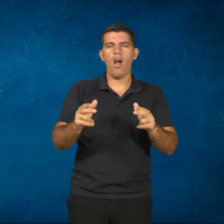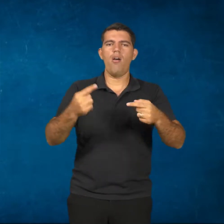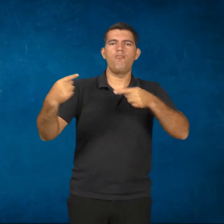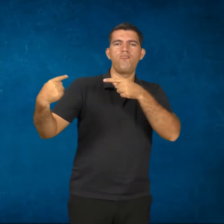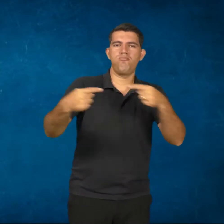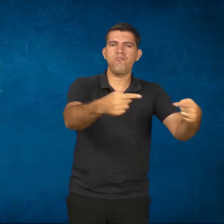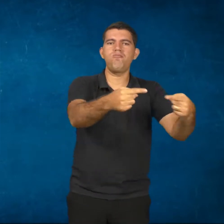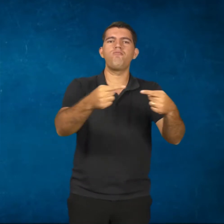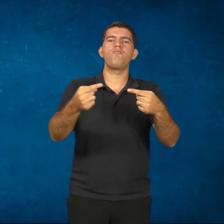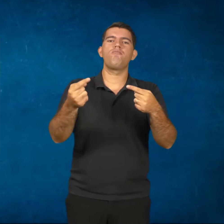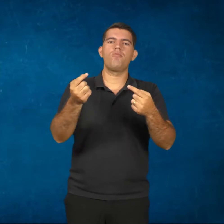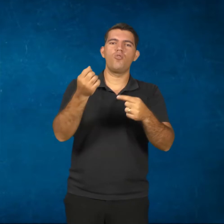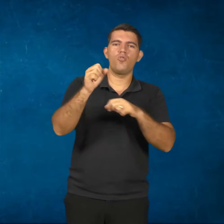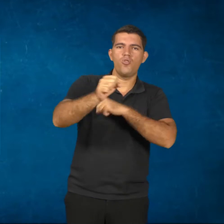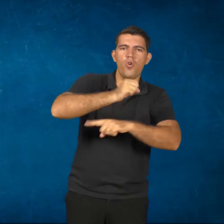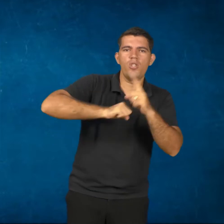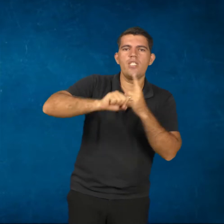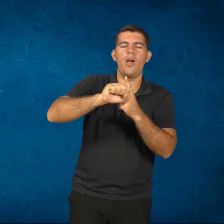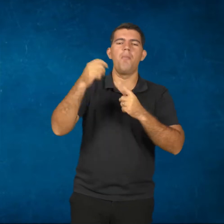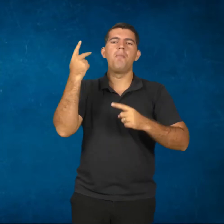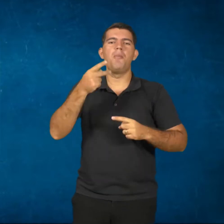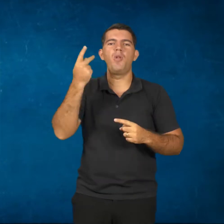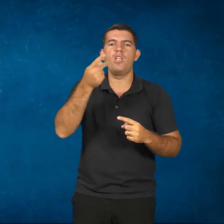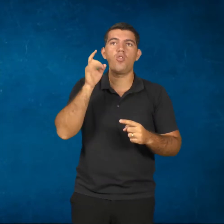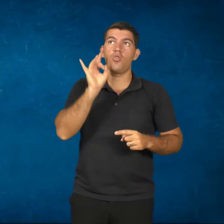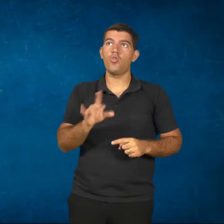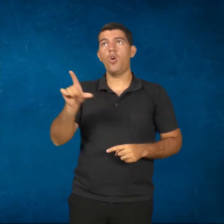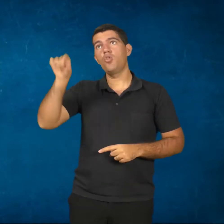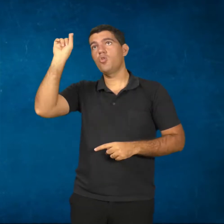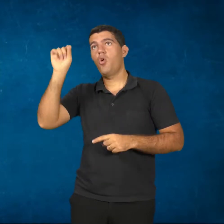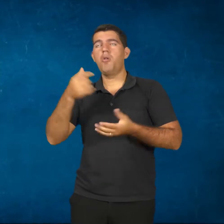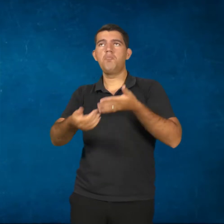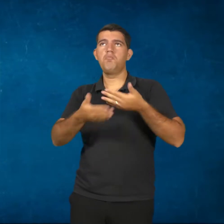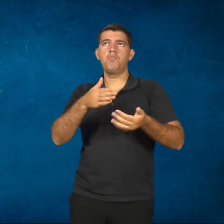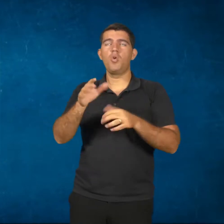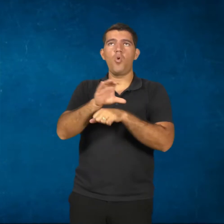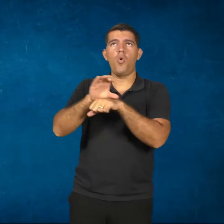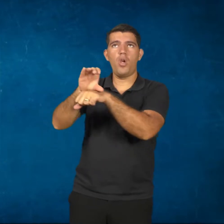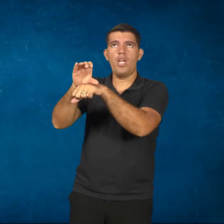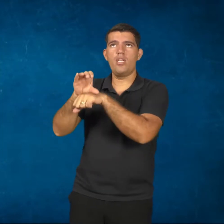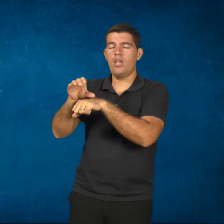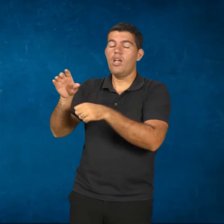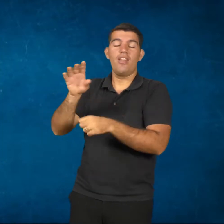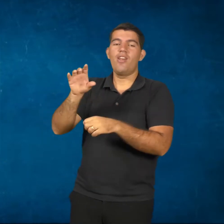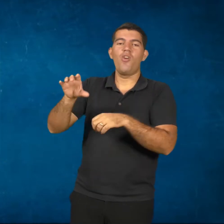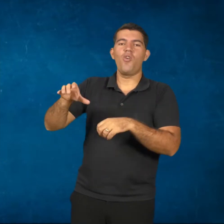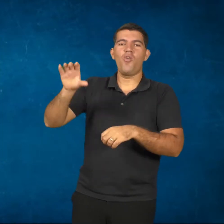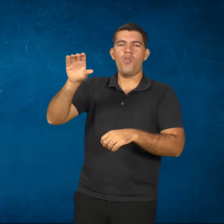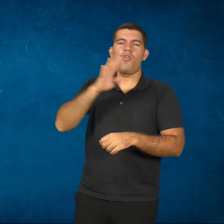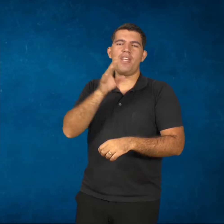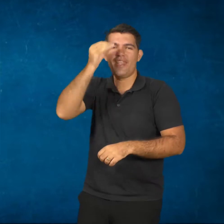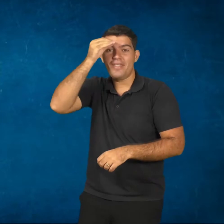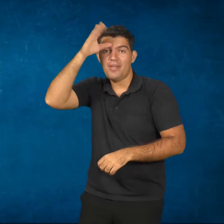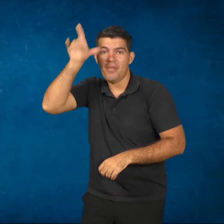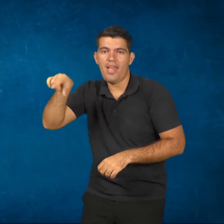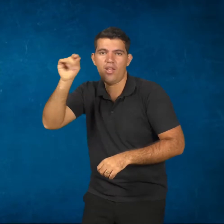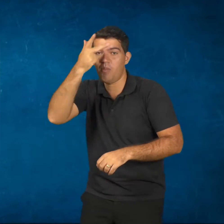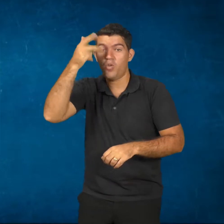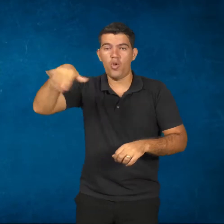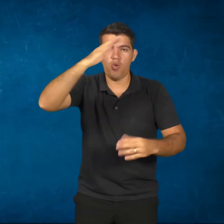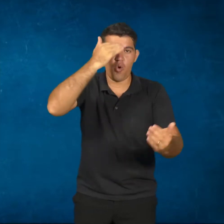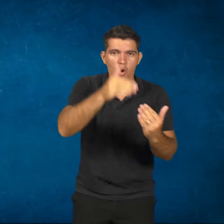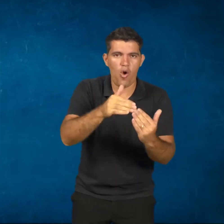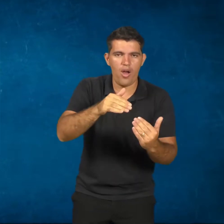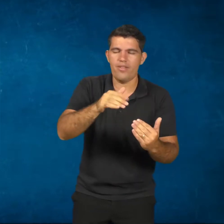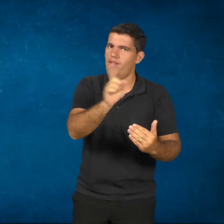que existe aí. Não é simplesmente uma questão de escolher um conhecimento sobre o qual todo mundo concorda. Há discordância. E essa discordância,